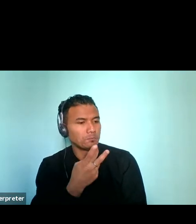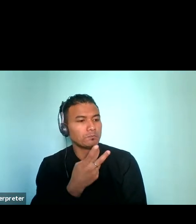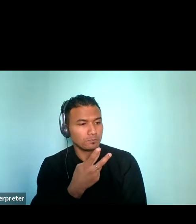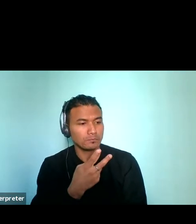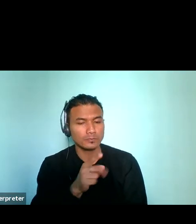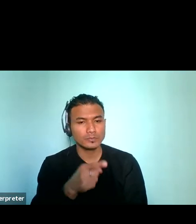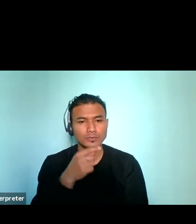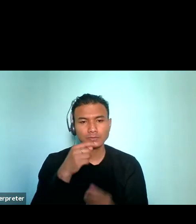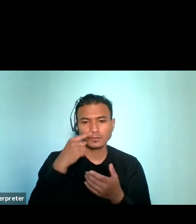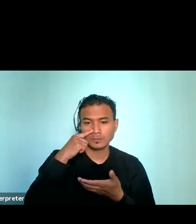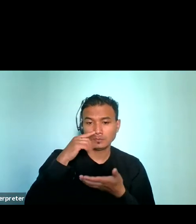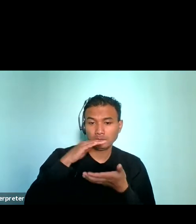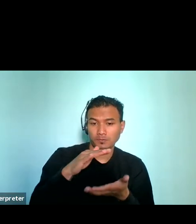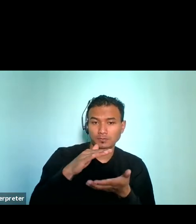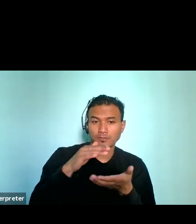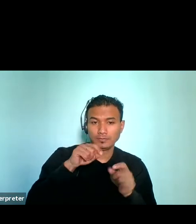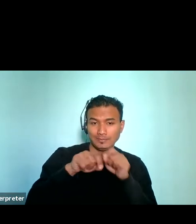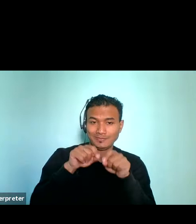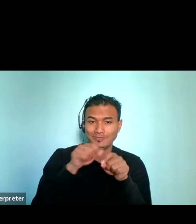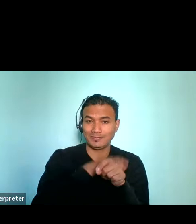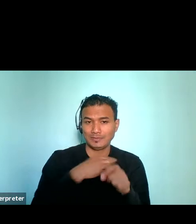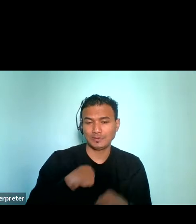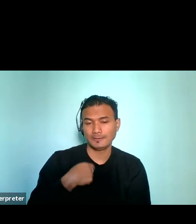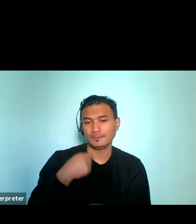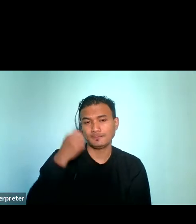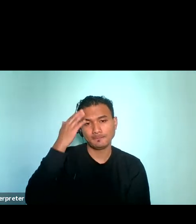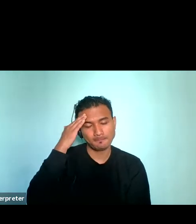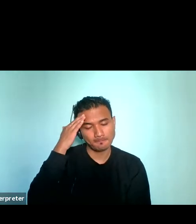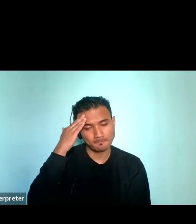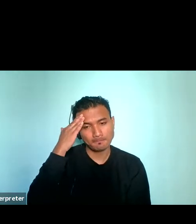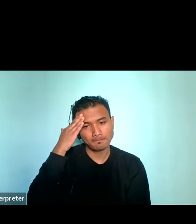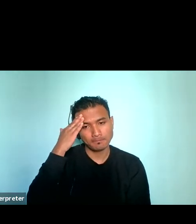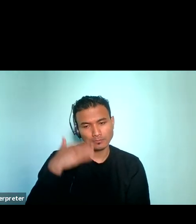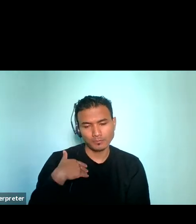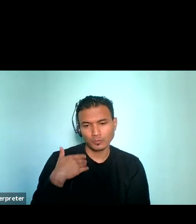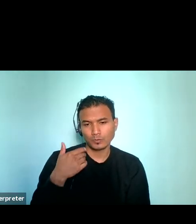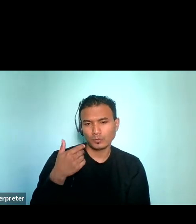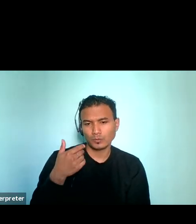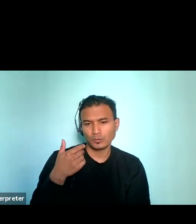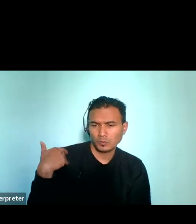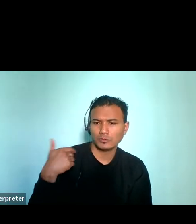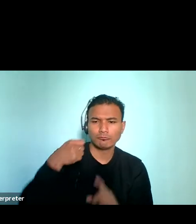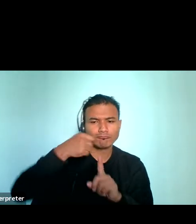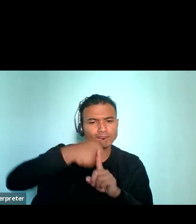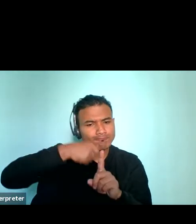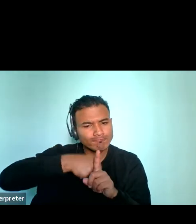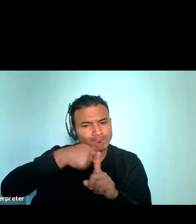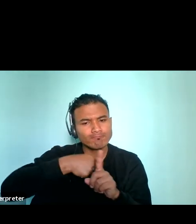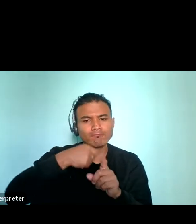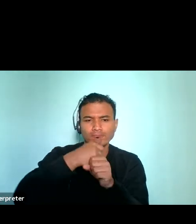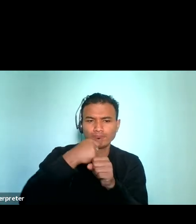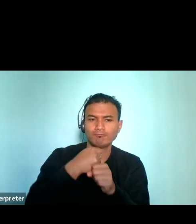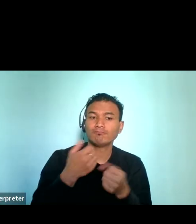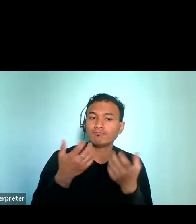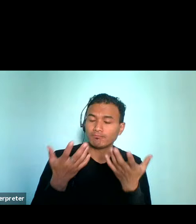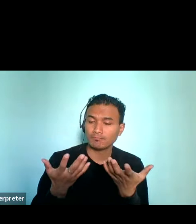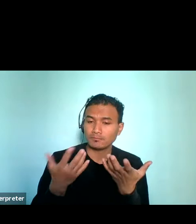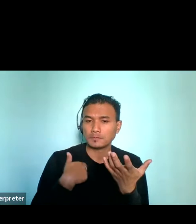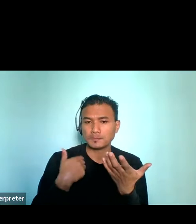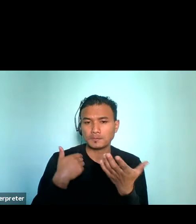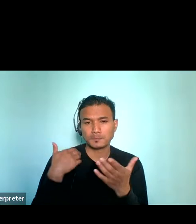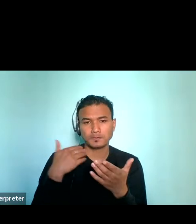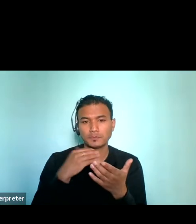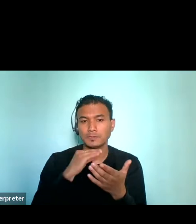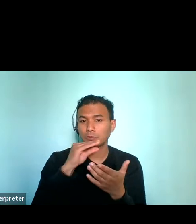untuk ikut berjuang bersama serikat, karena sejak kecil, sejak umur 7 tahun, itu